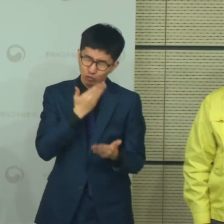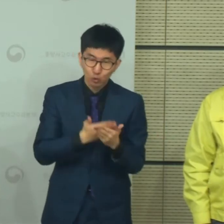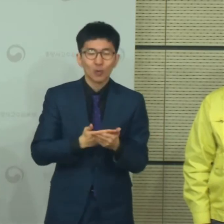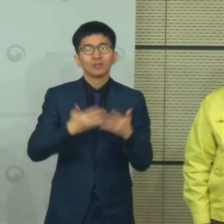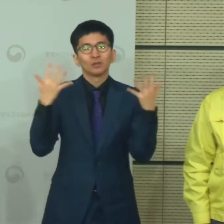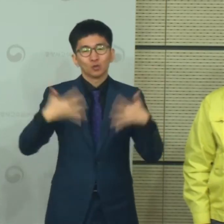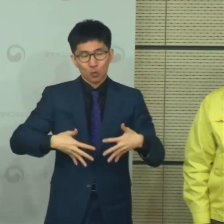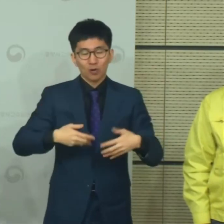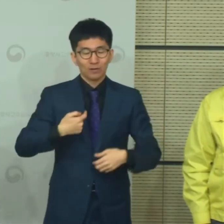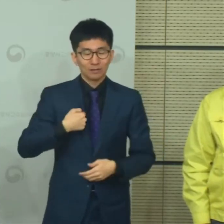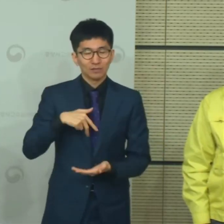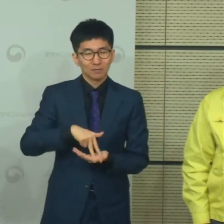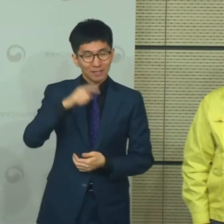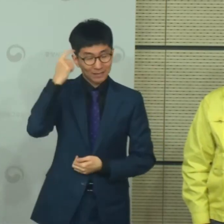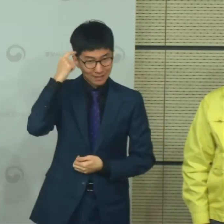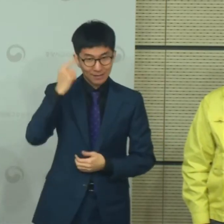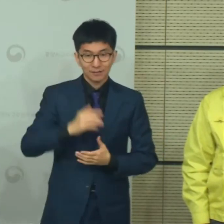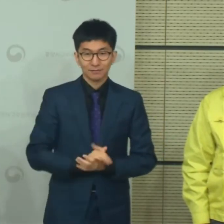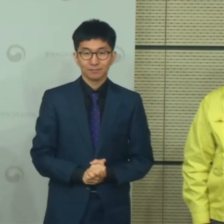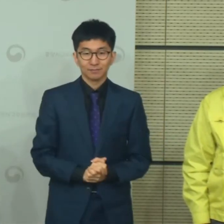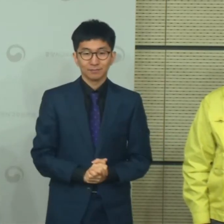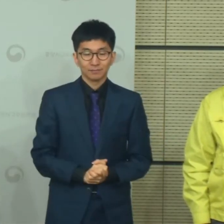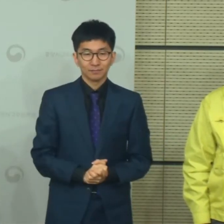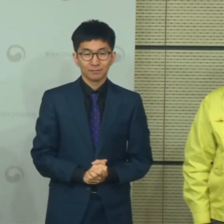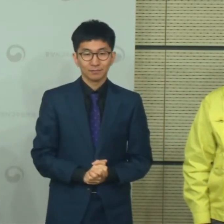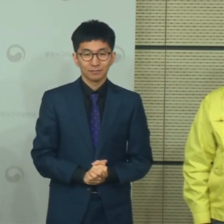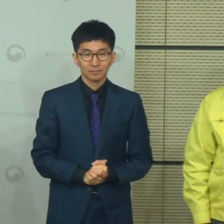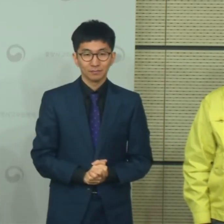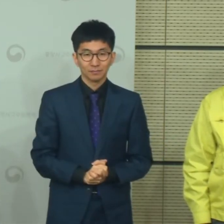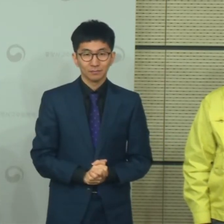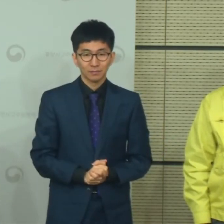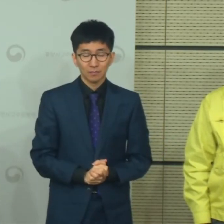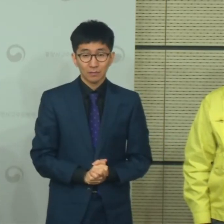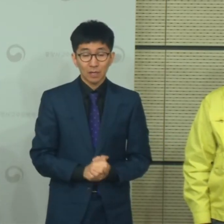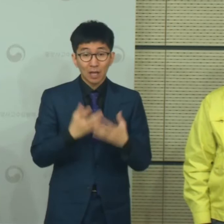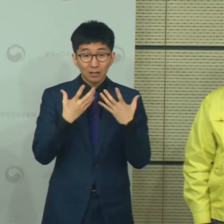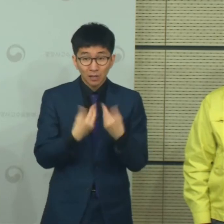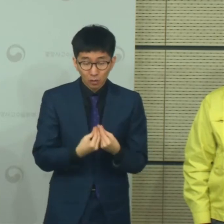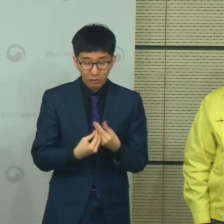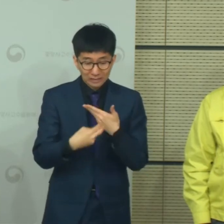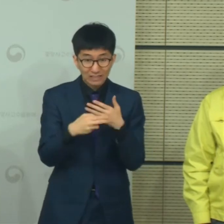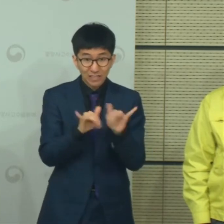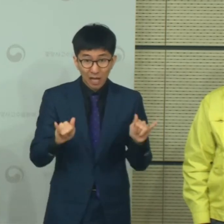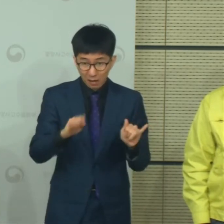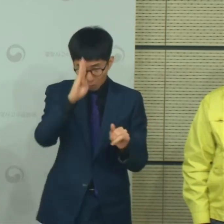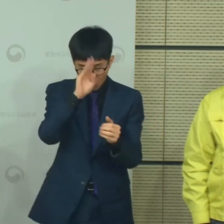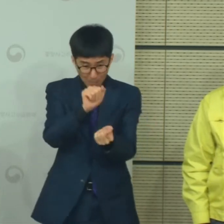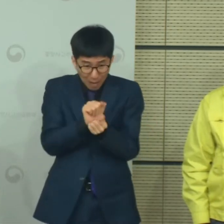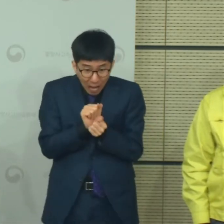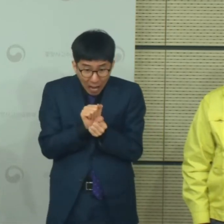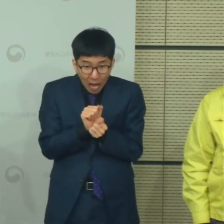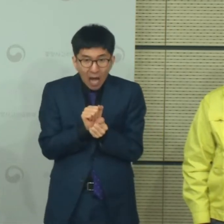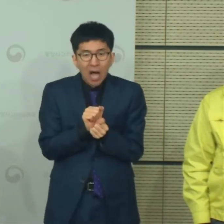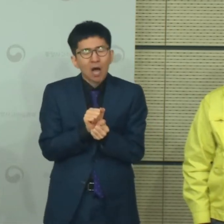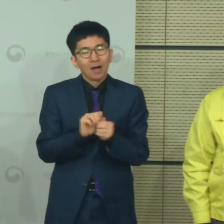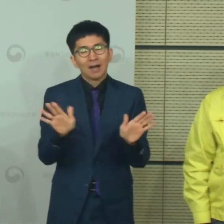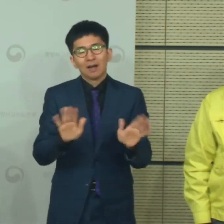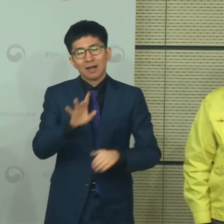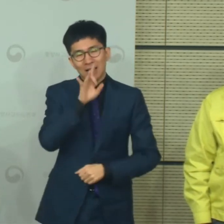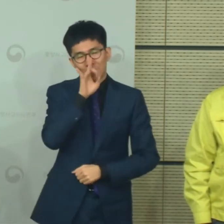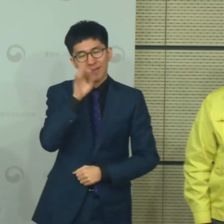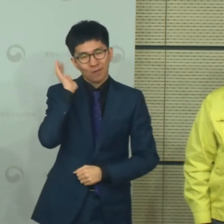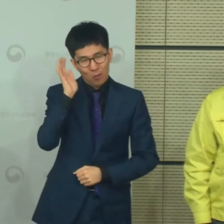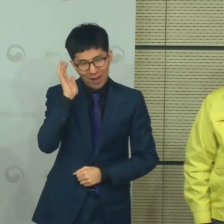과제라고 정부는 인식을 하고 있습니다. 그 의료인들이 감염으로부터 차단되는 환경을